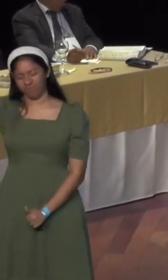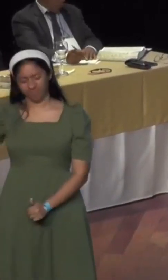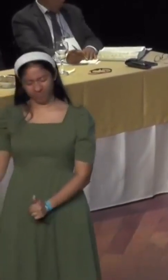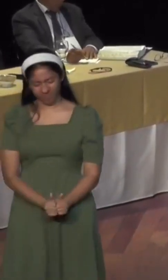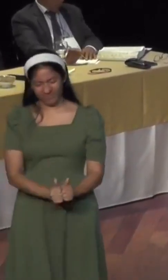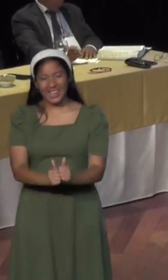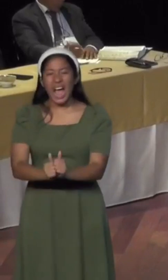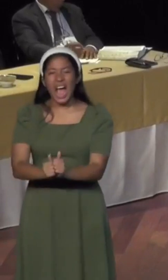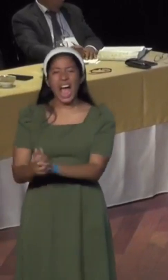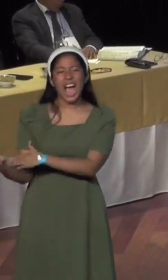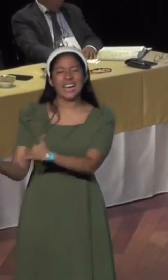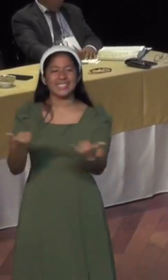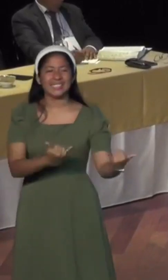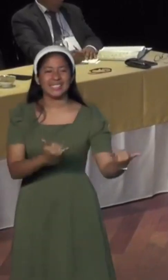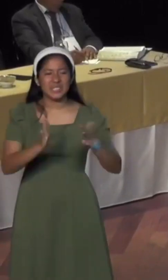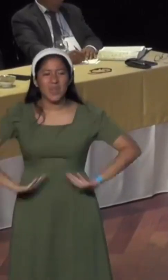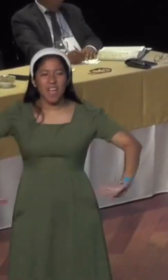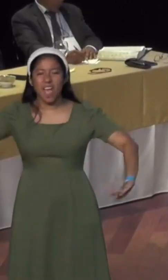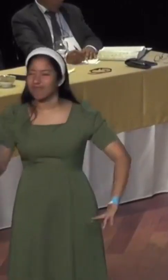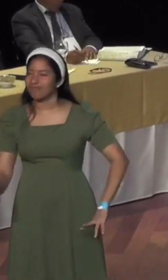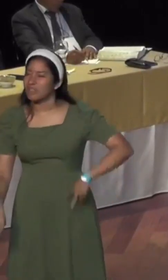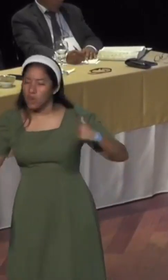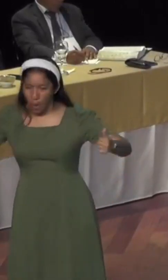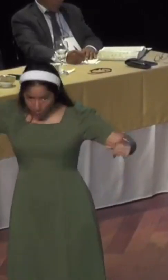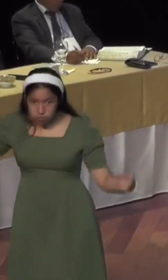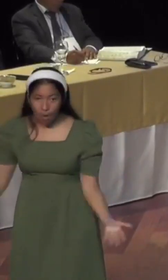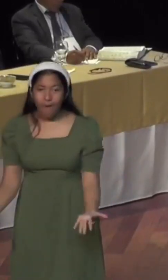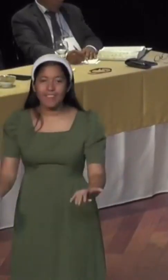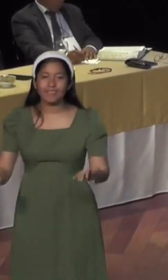Alguien se va a levantar.